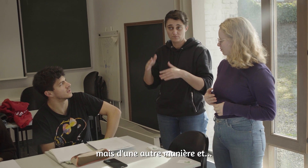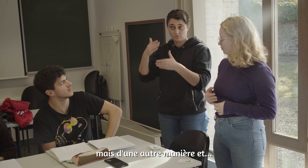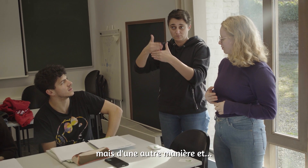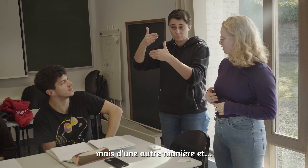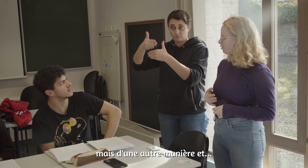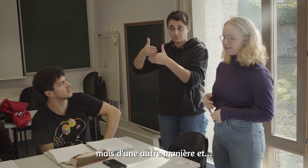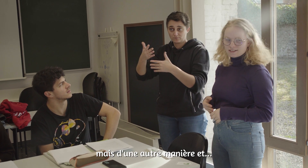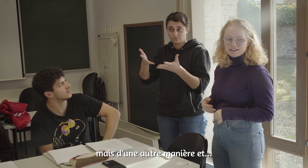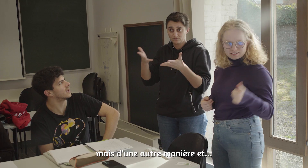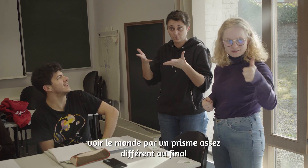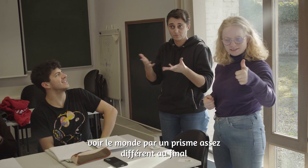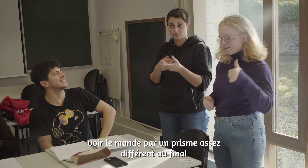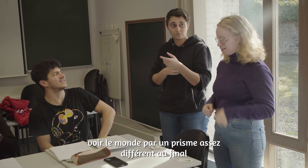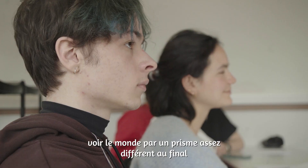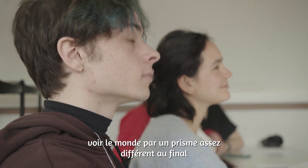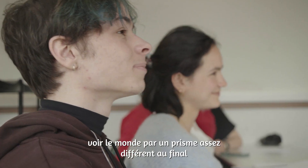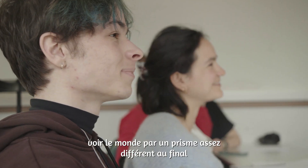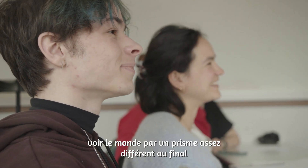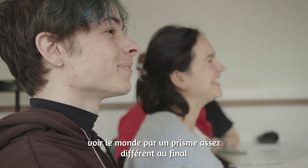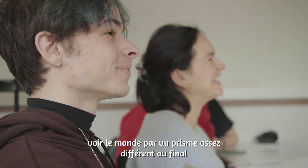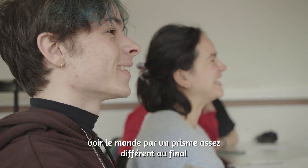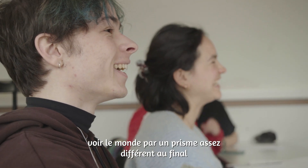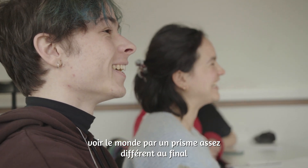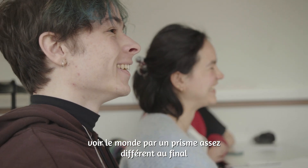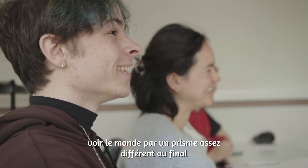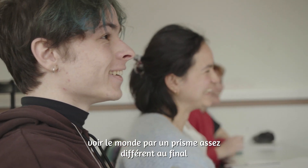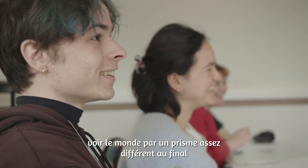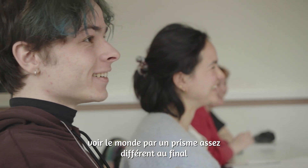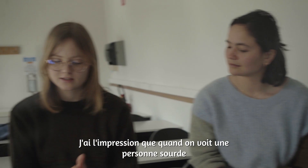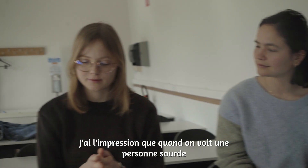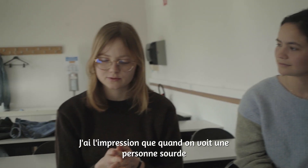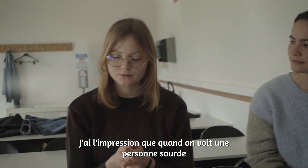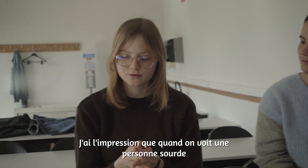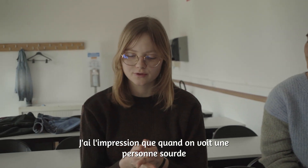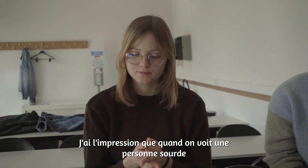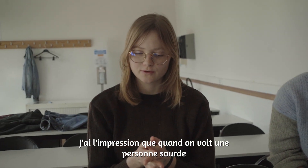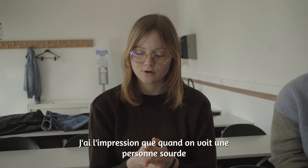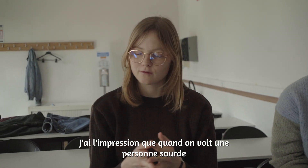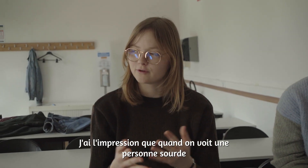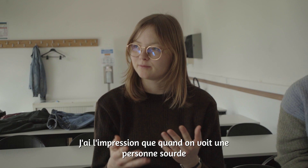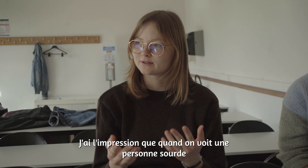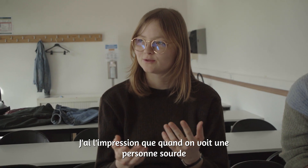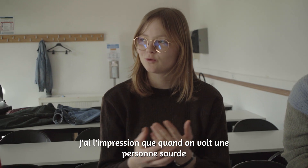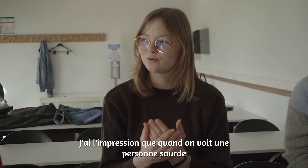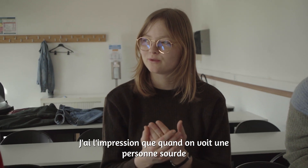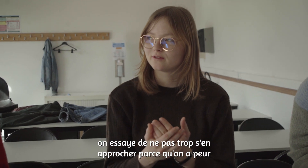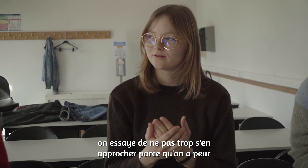mais d'une autre manière et voir le monde par un prisme assez différent au final. J'ai l'impression que quand on voit une personne sourde on